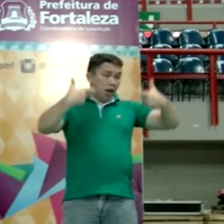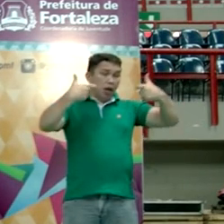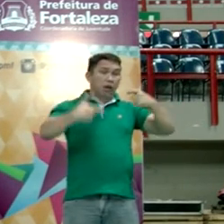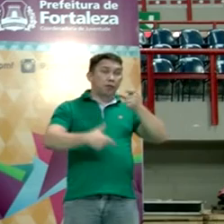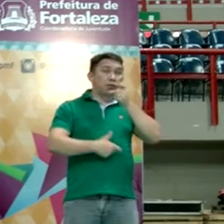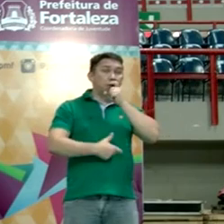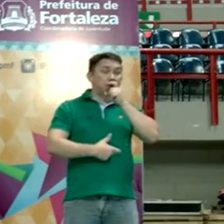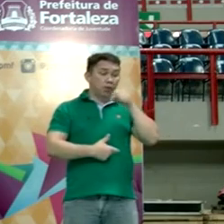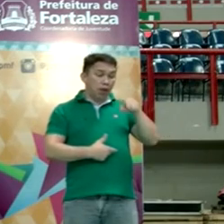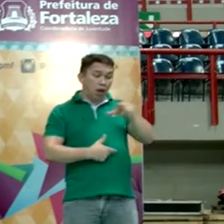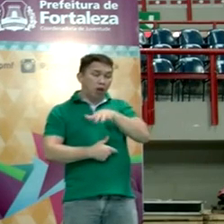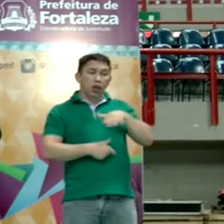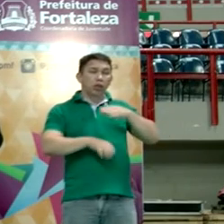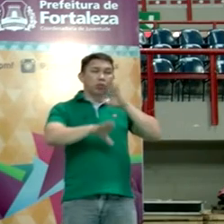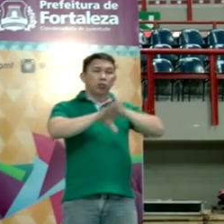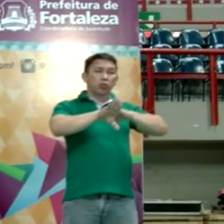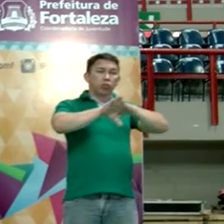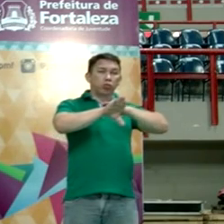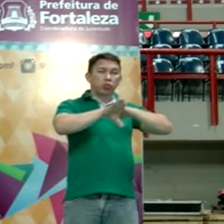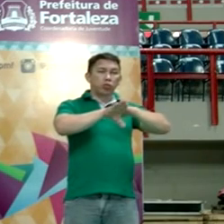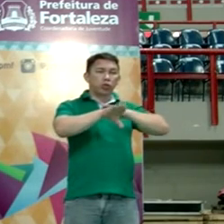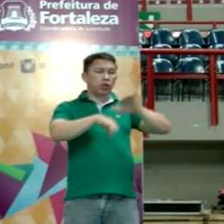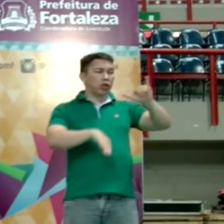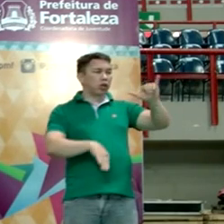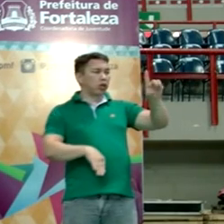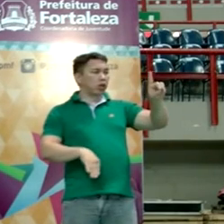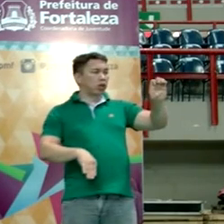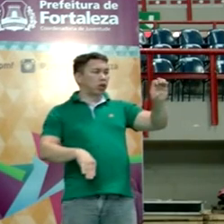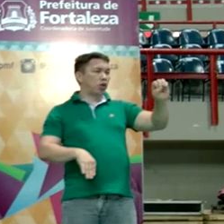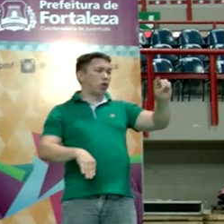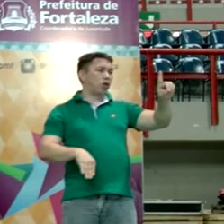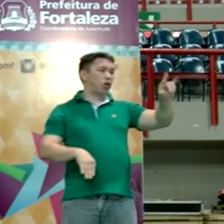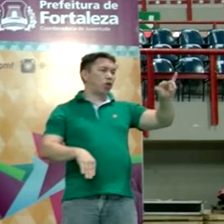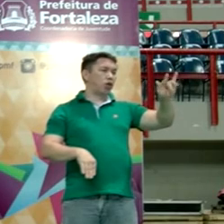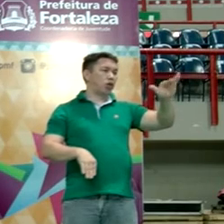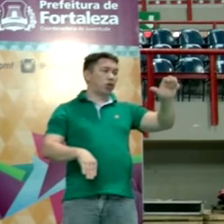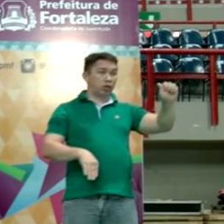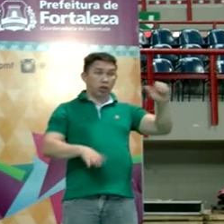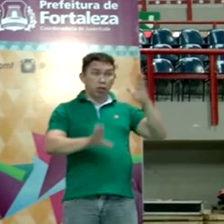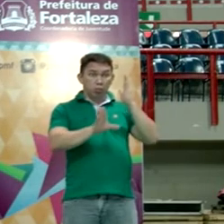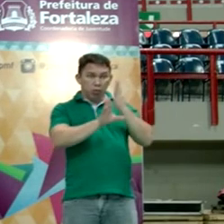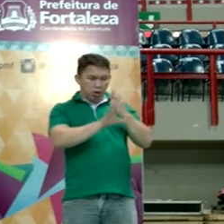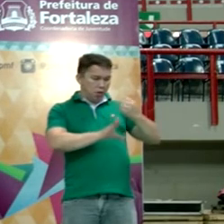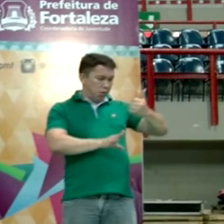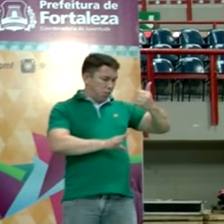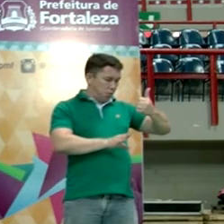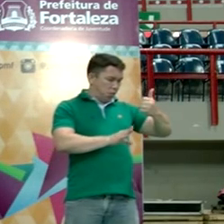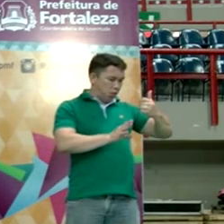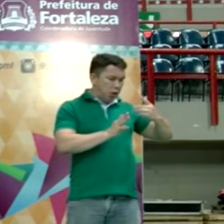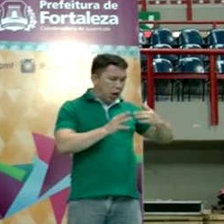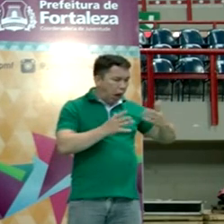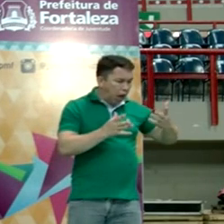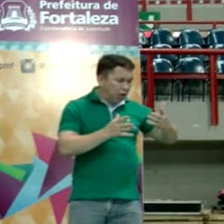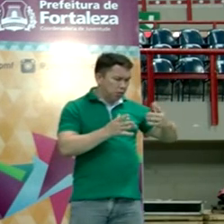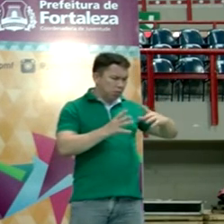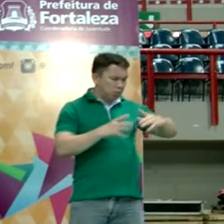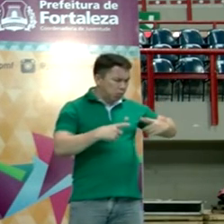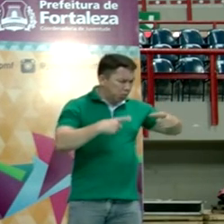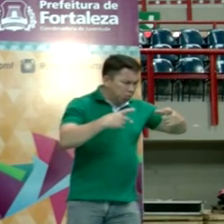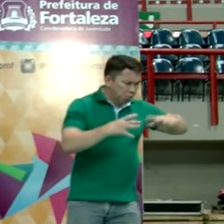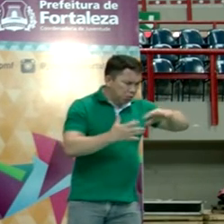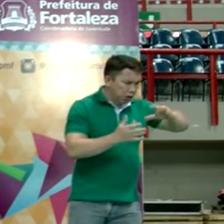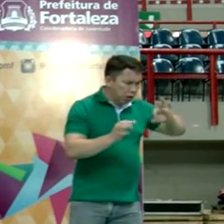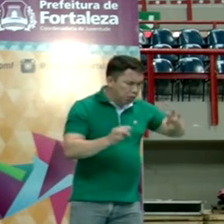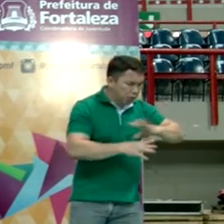ser uma disputa ideológica entre Estados Unidos e União Soviética. Após a Segunda Guerra Mundial, americanos e